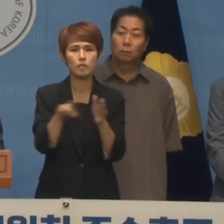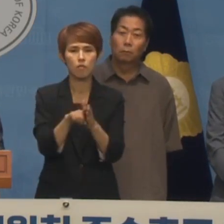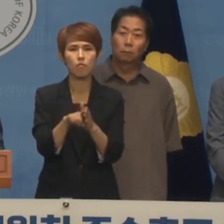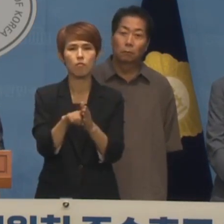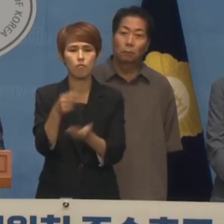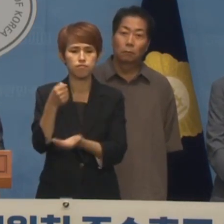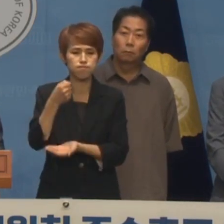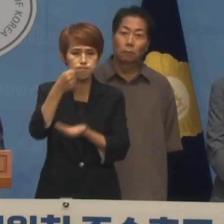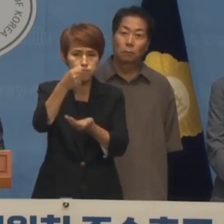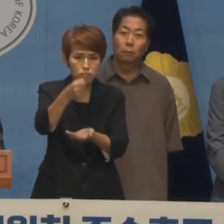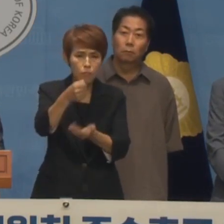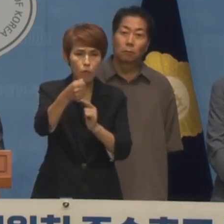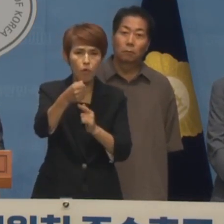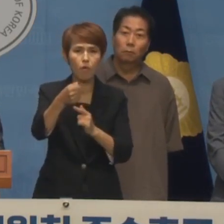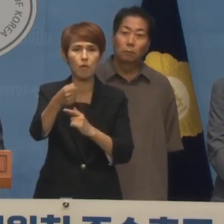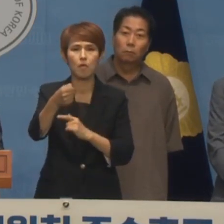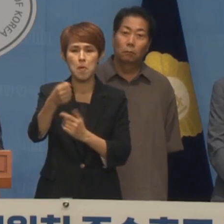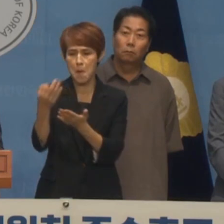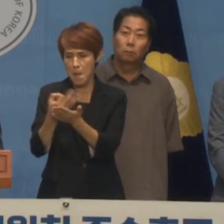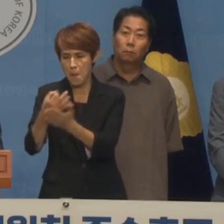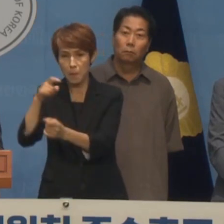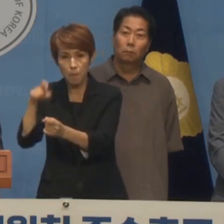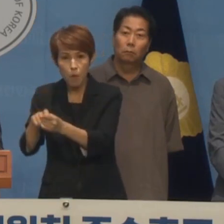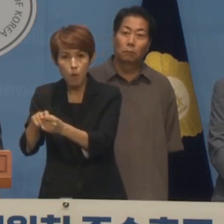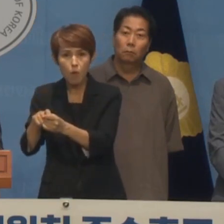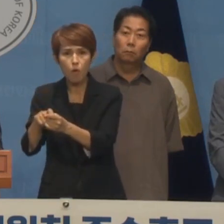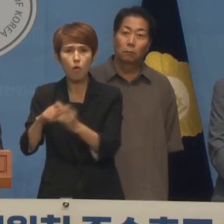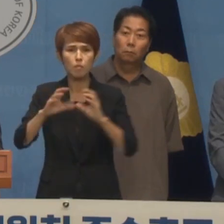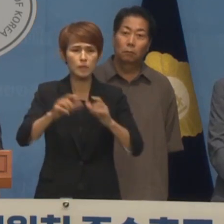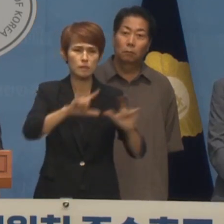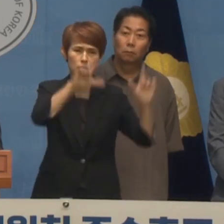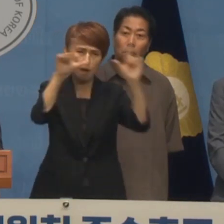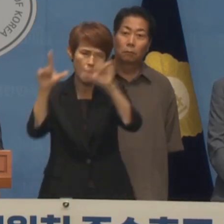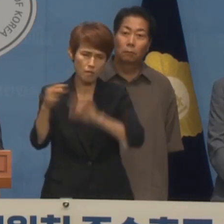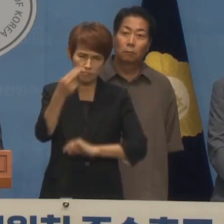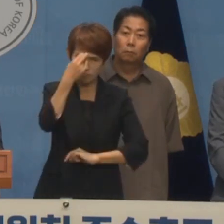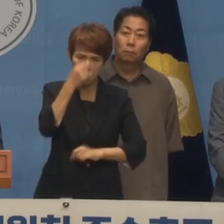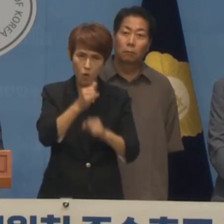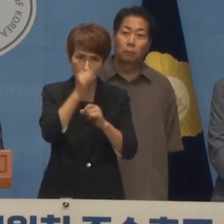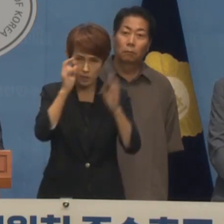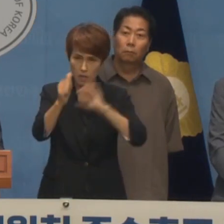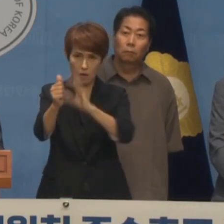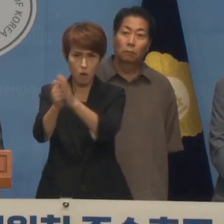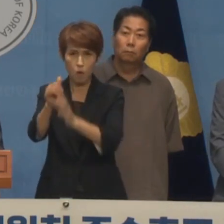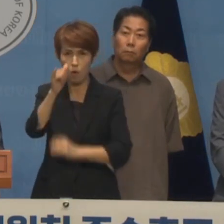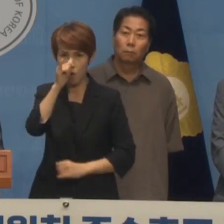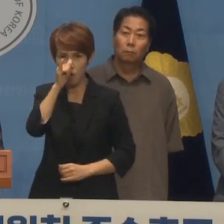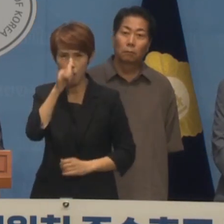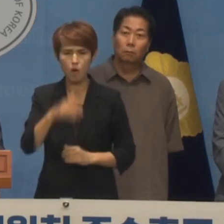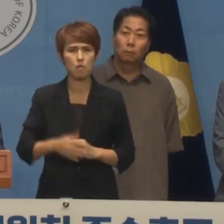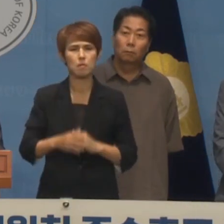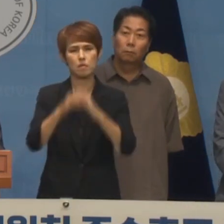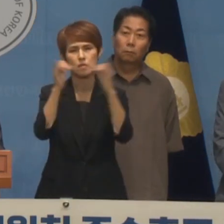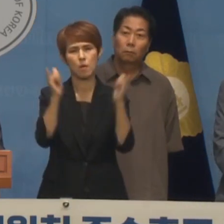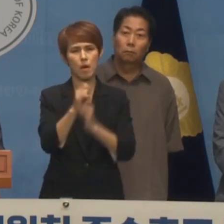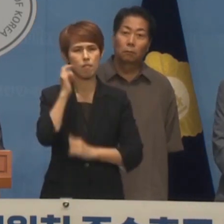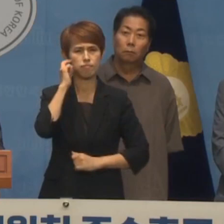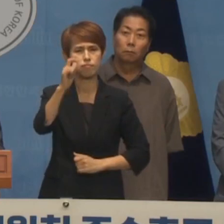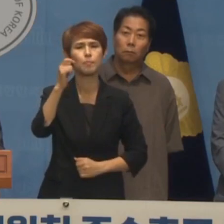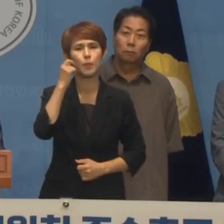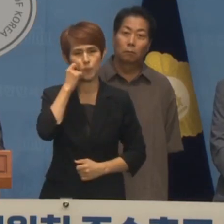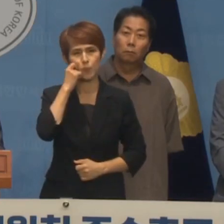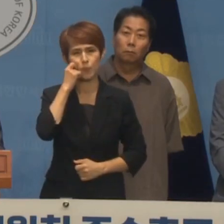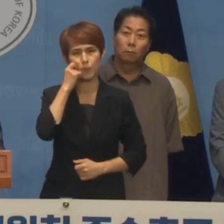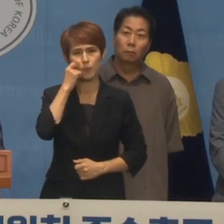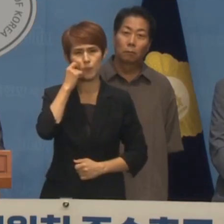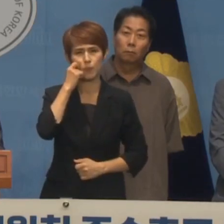활동이 단기적 수익률을 앞세워 국민의 삶을 황폐화한다면 이는 사회적 지속 가능성을 훼손하여 장기적